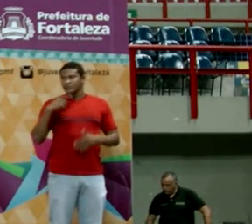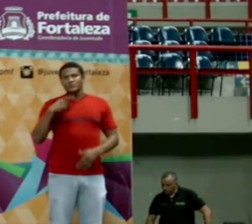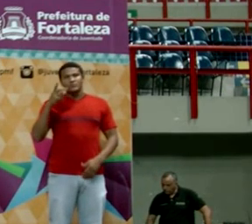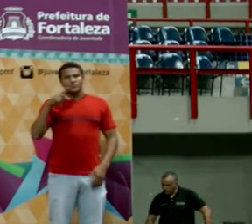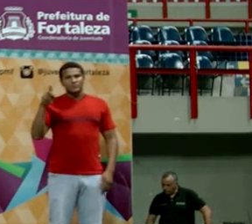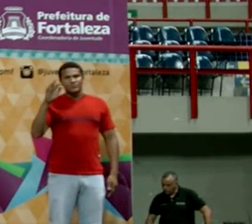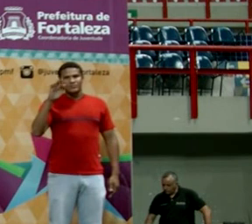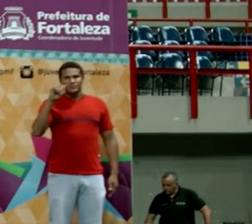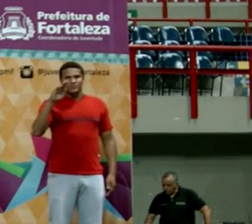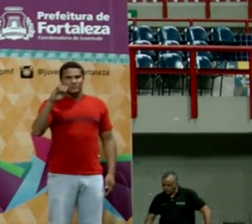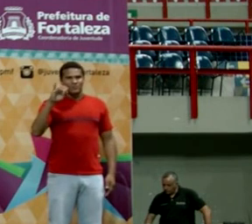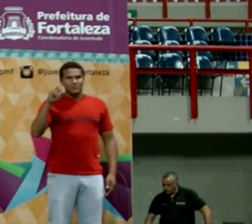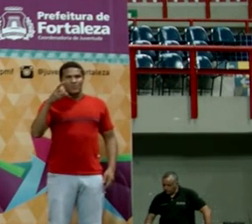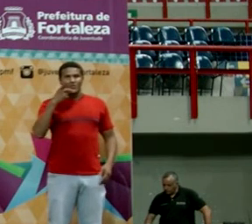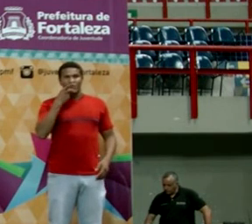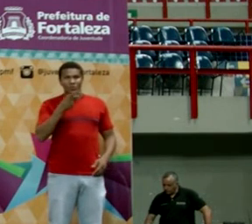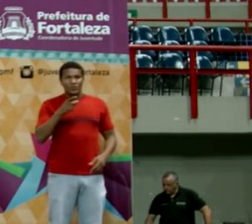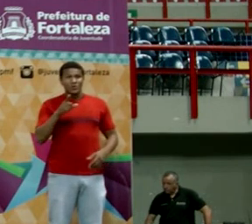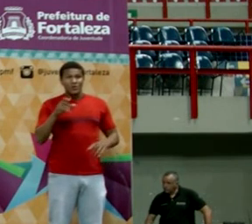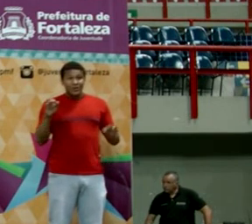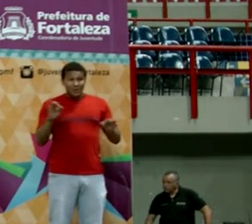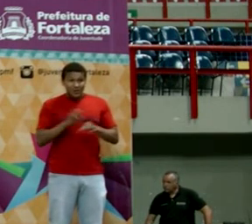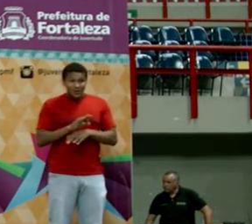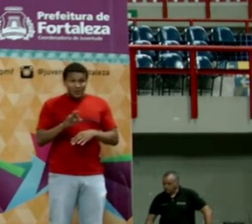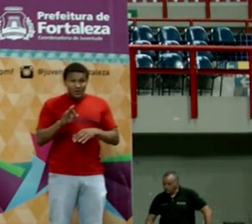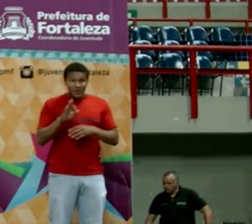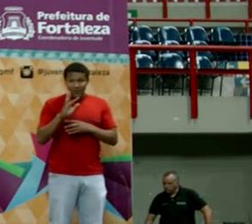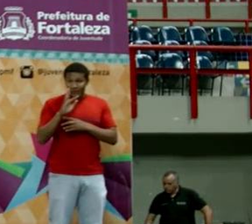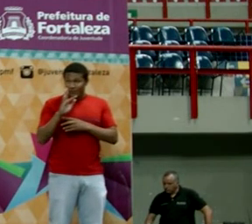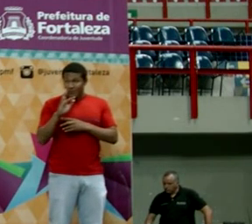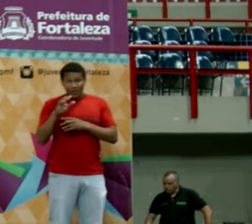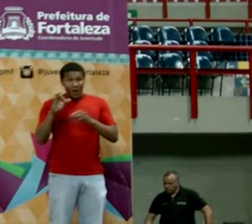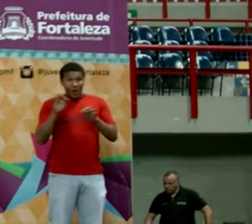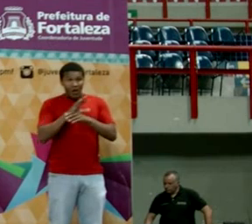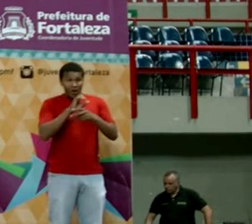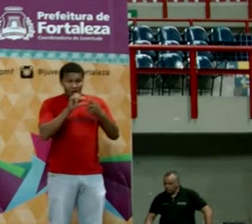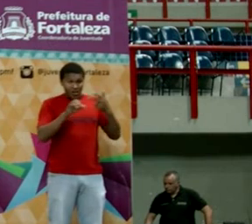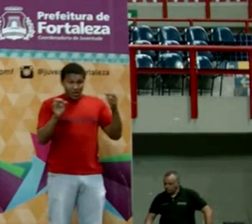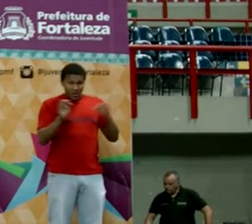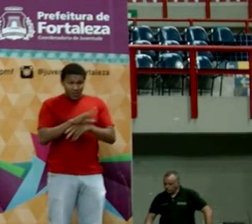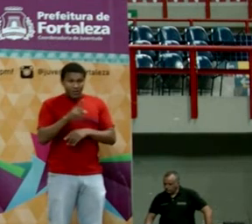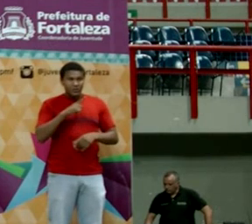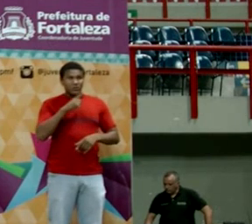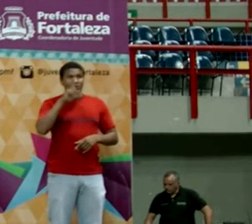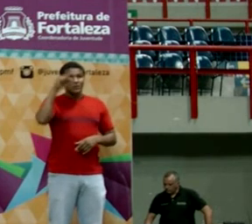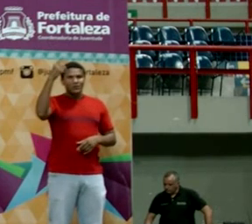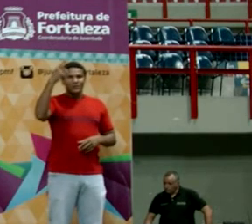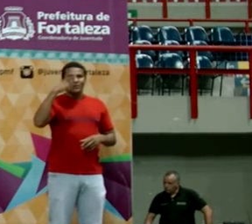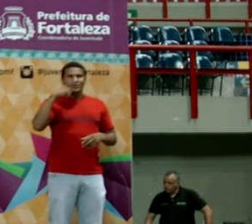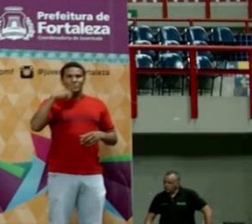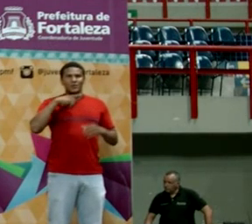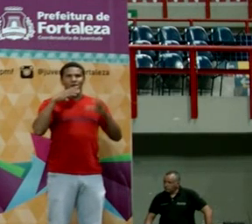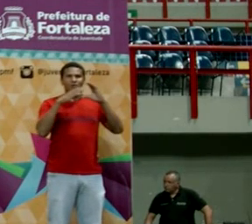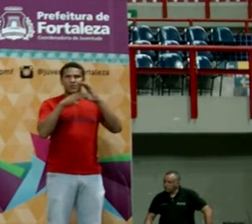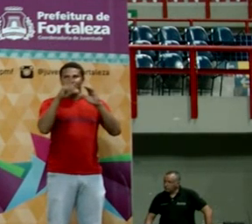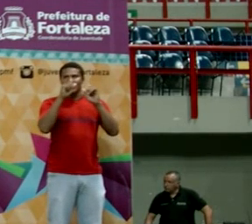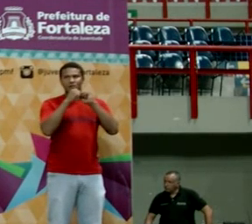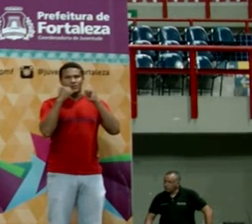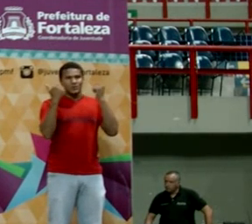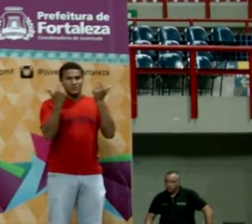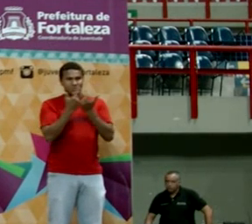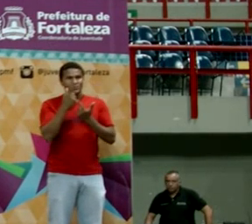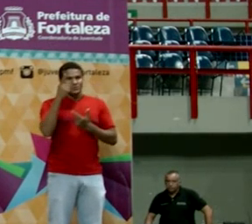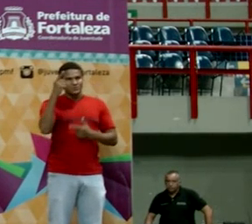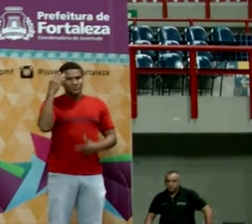falou, tá certo? Quando acabar o Enem, quem for tentar o ES, quem for tentar as outras universidades, tá certo? As aulas do alcance lá na Assembleia